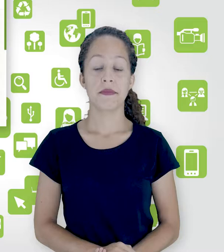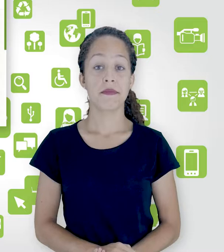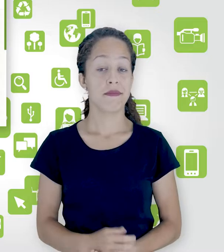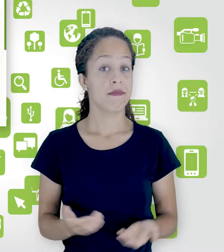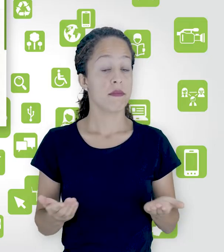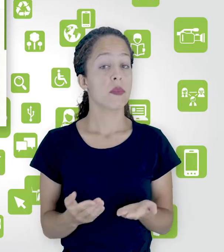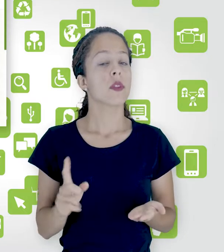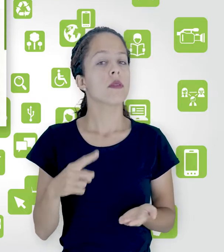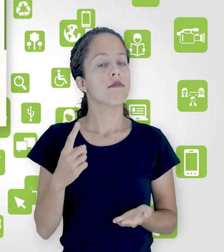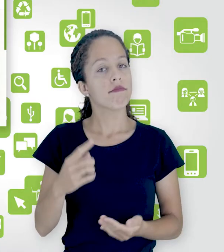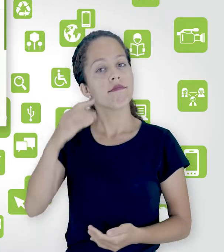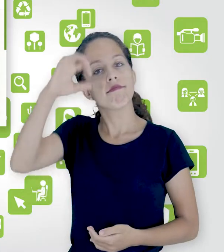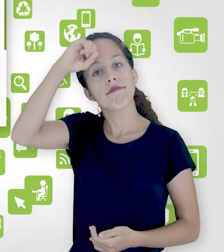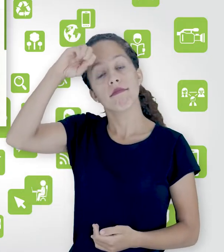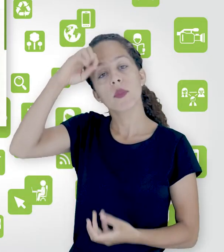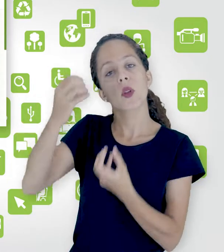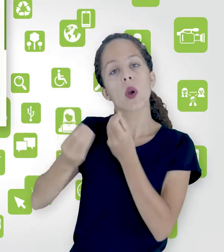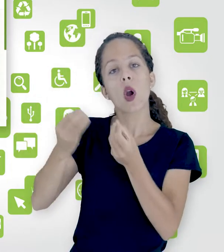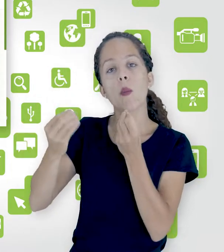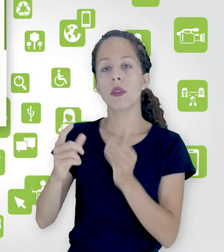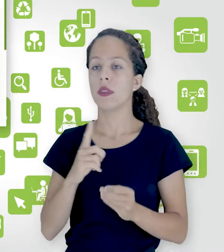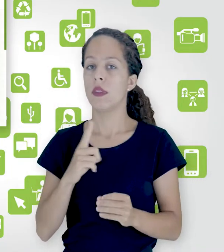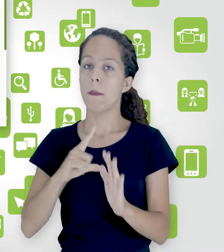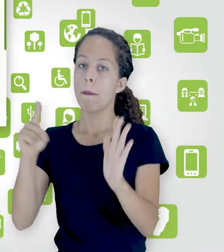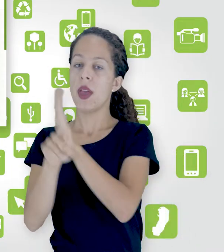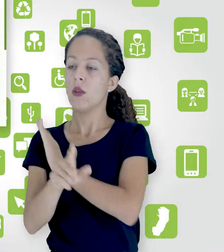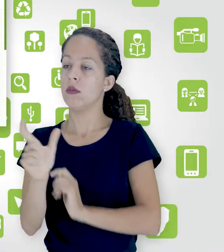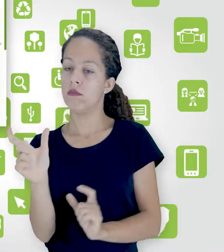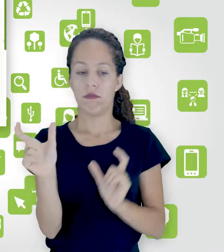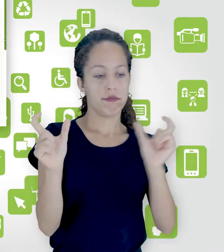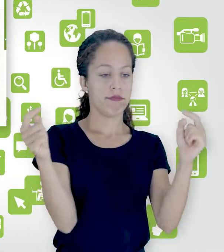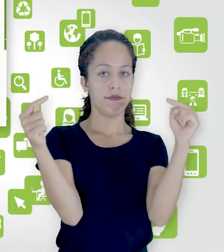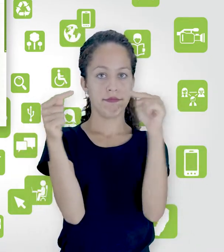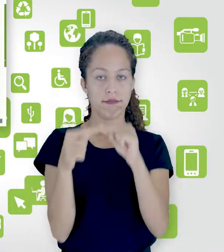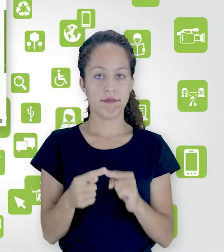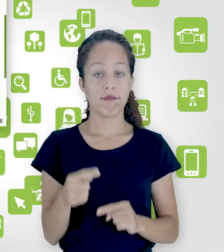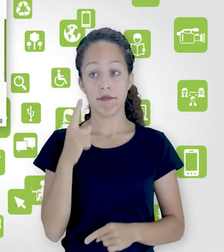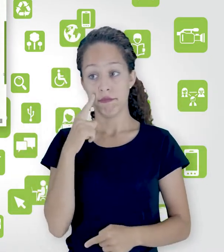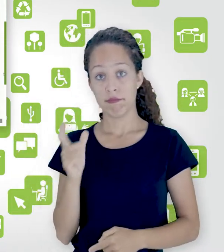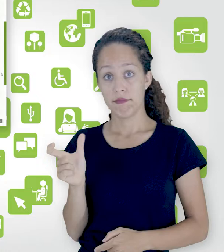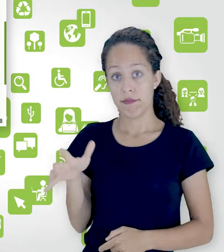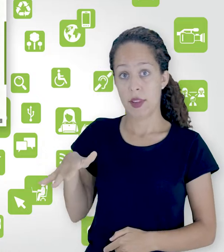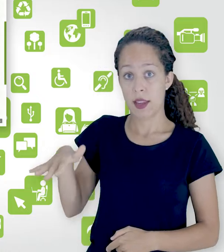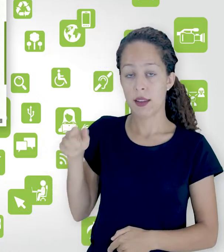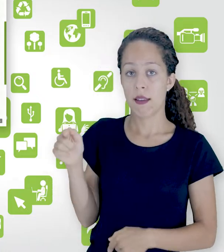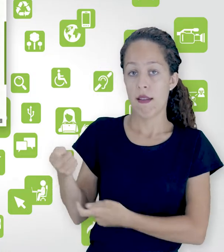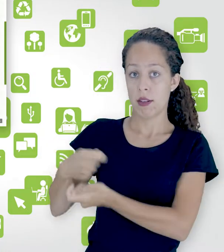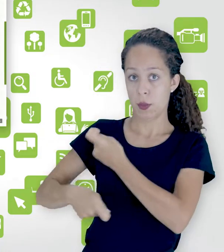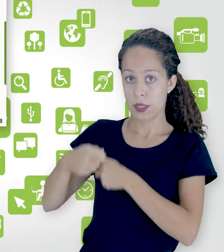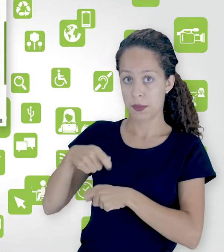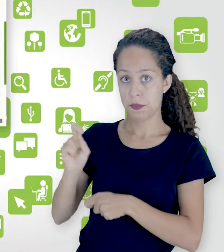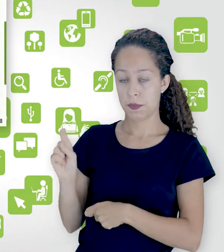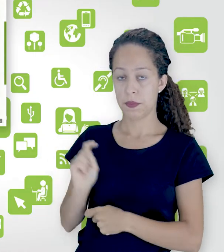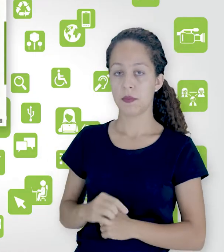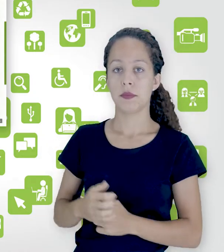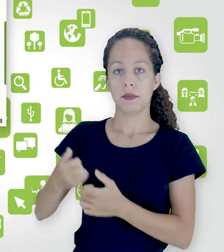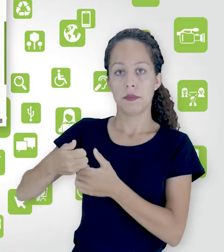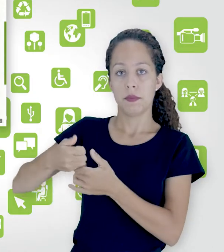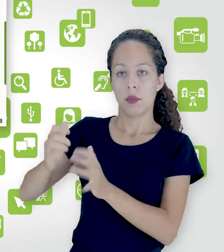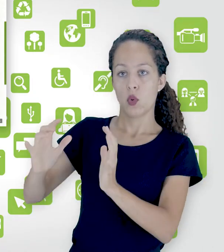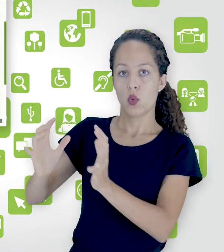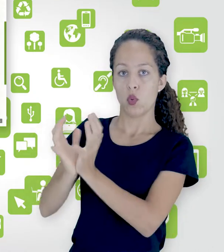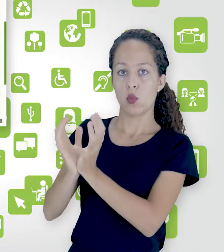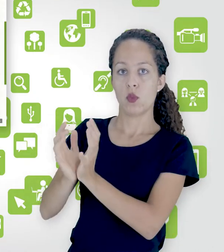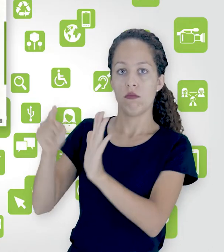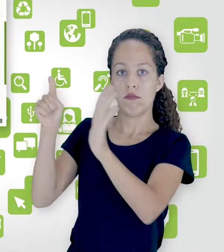e vamos aprender a construir uma pergunta de associação para isso vem administração banco